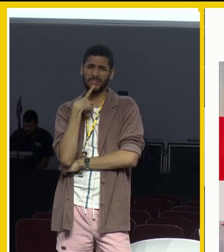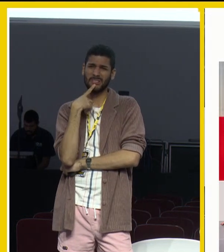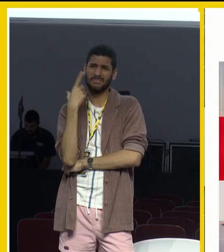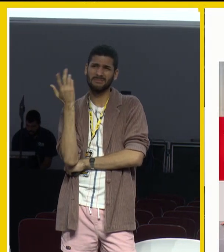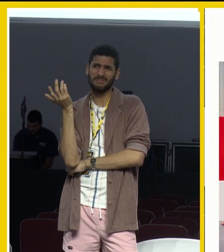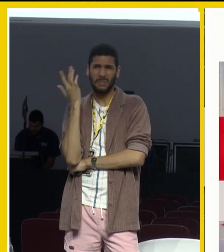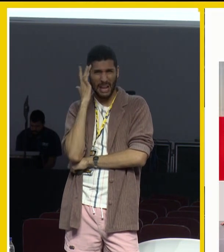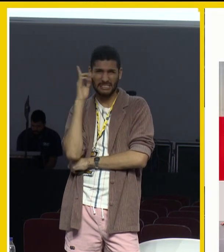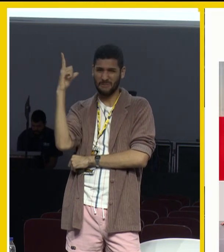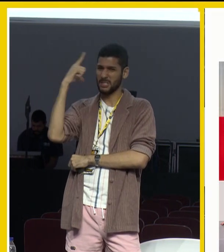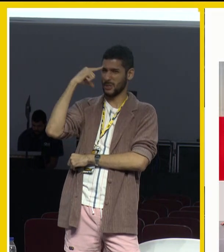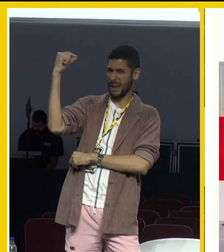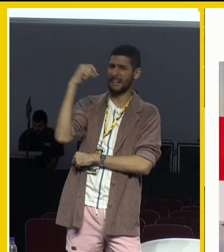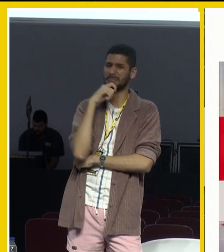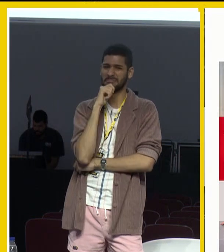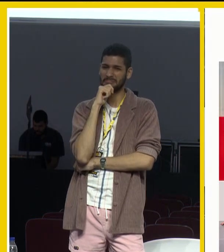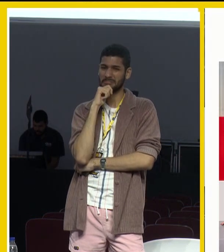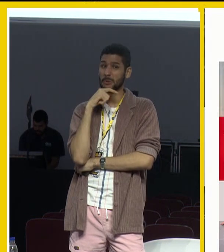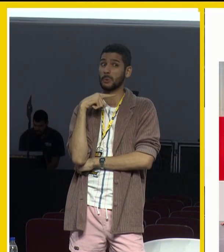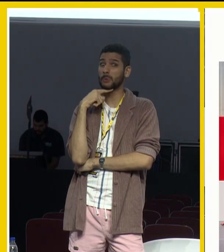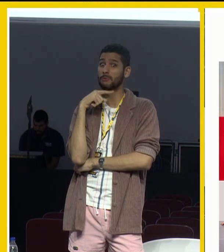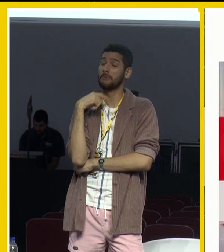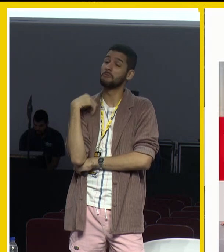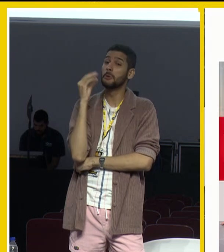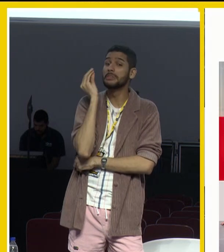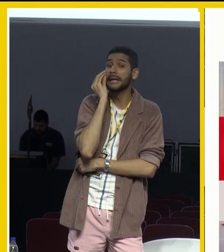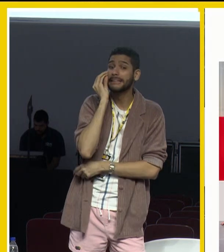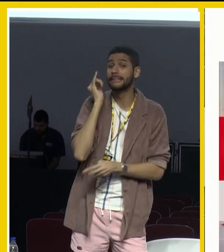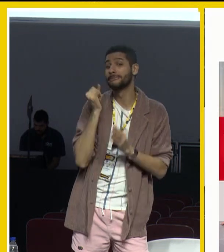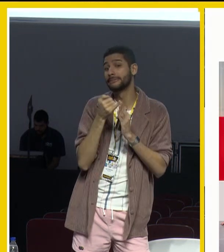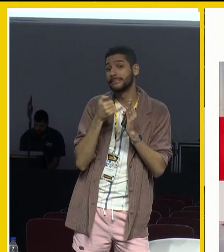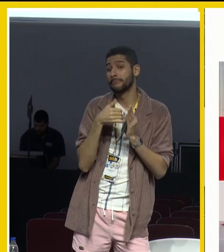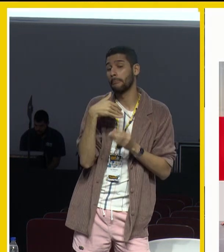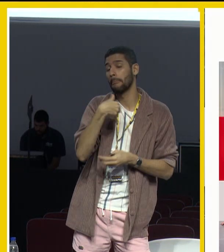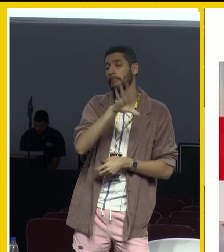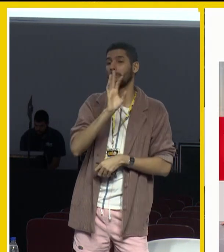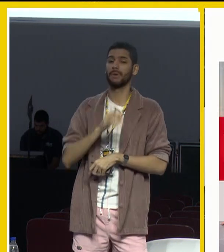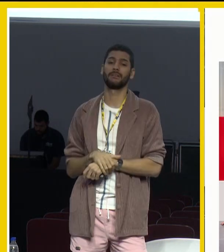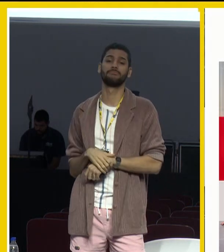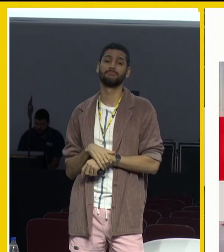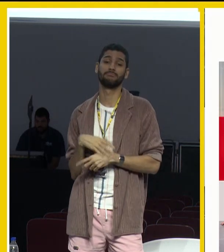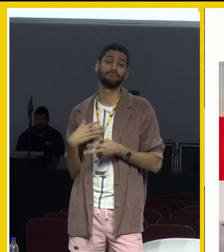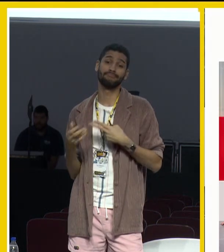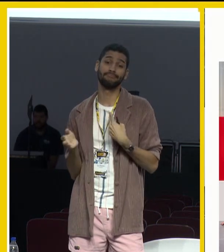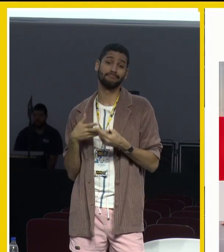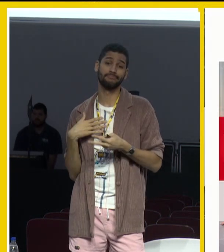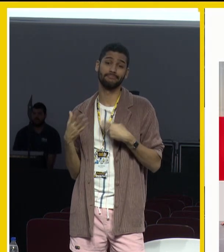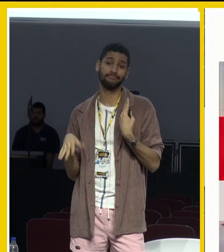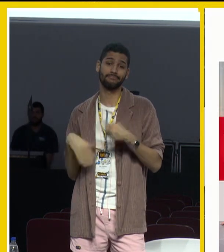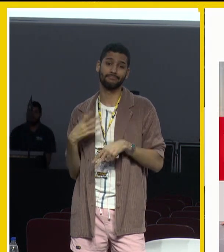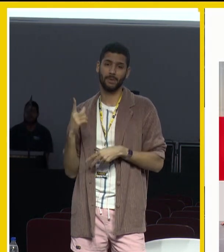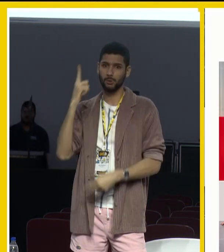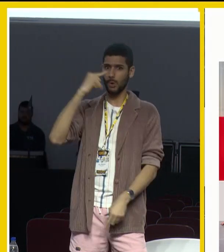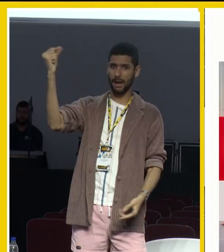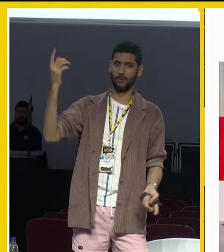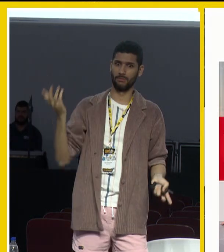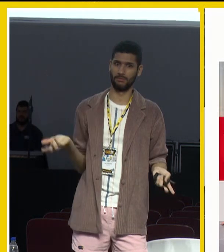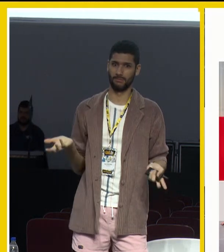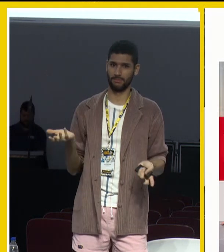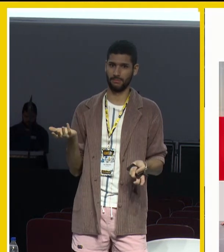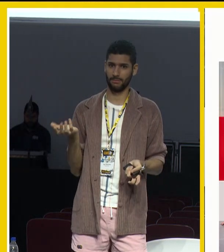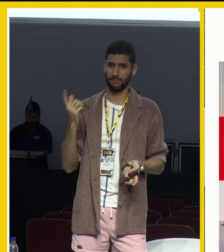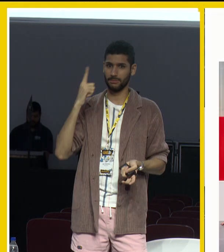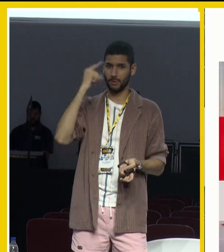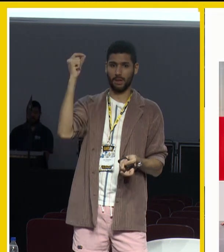bi surdos é que vai dar certo será que eles vão escolher eu não sei eu vou tentar eu fiz a minha inscrição e fui sem saber o que